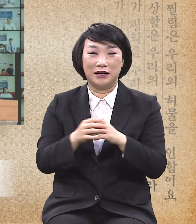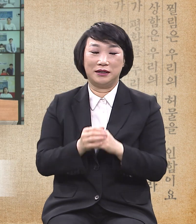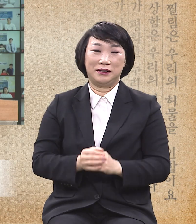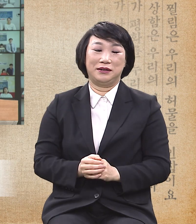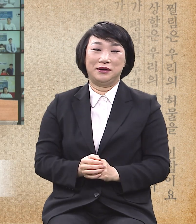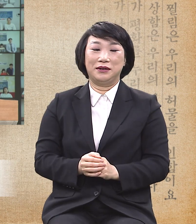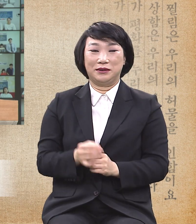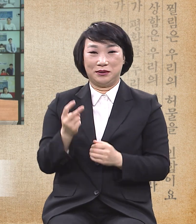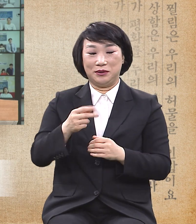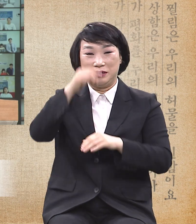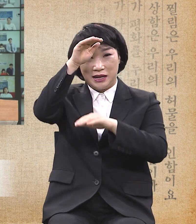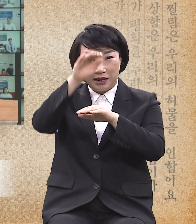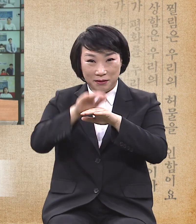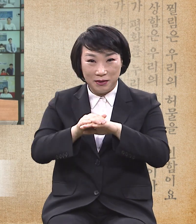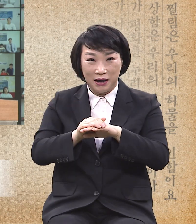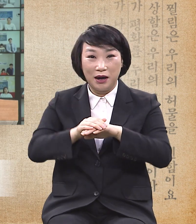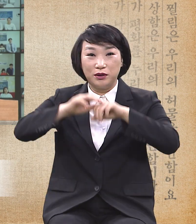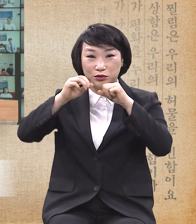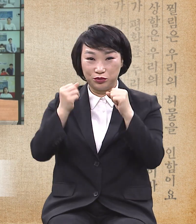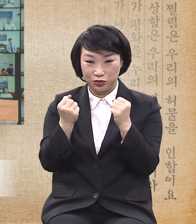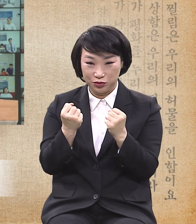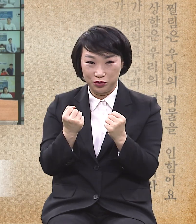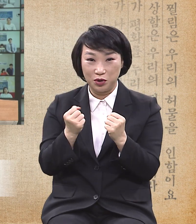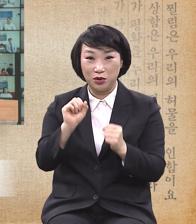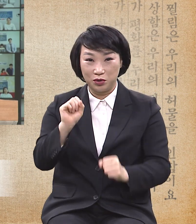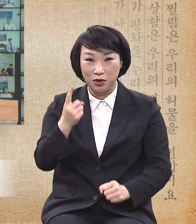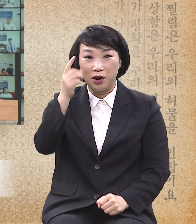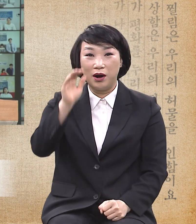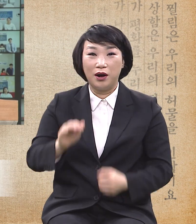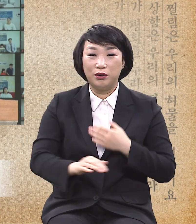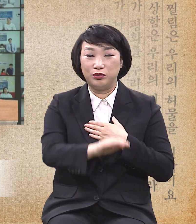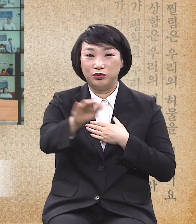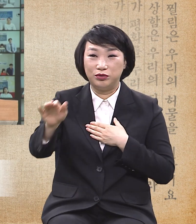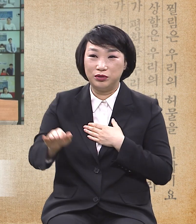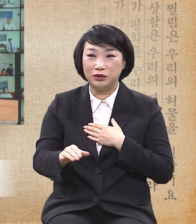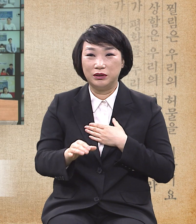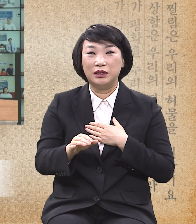전도와 예배와 순종으로 말미암아